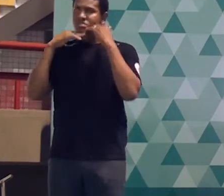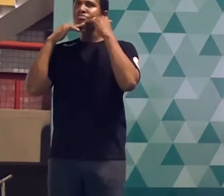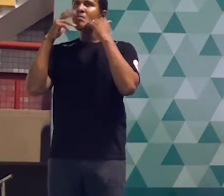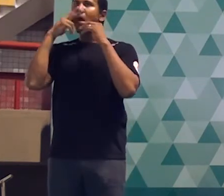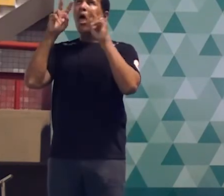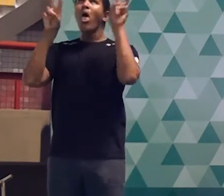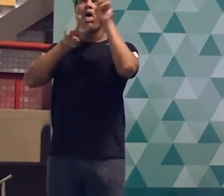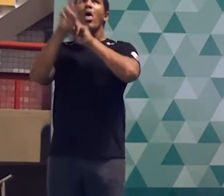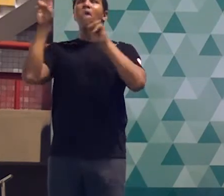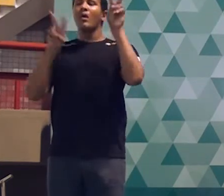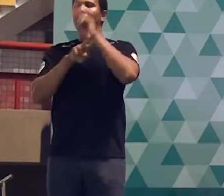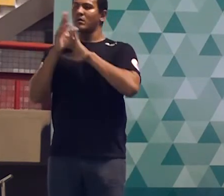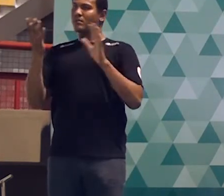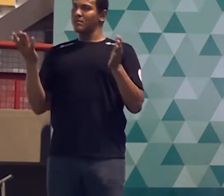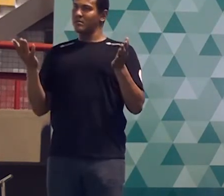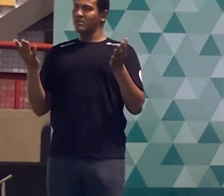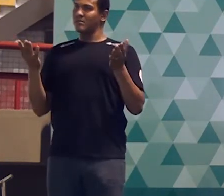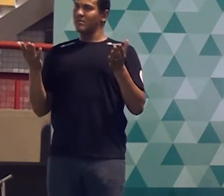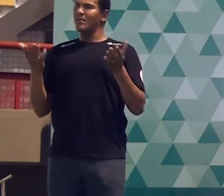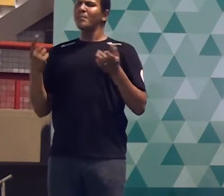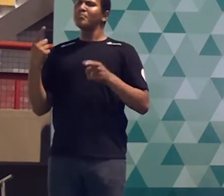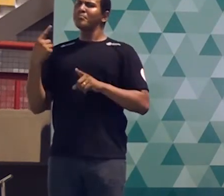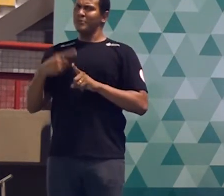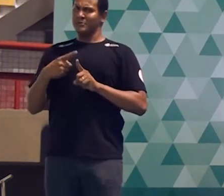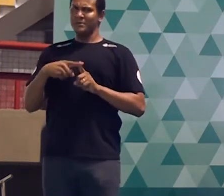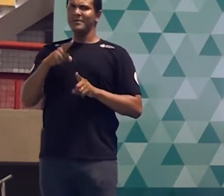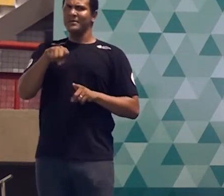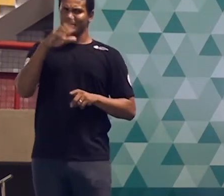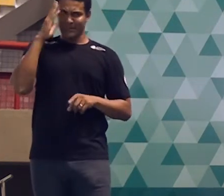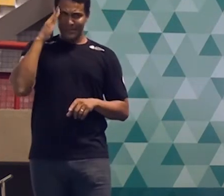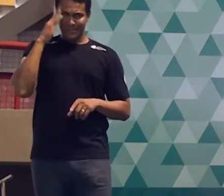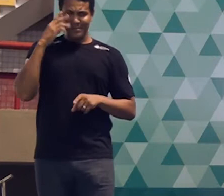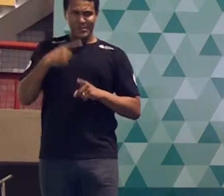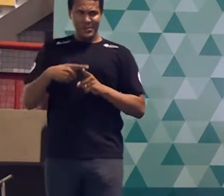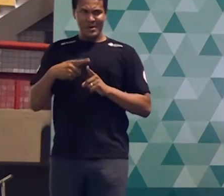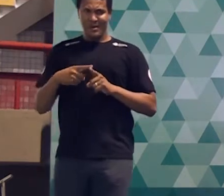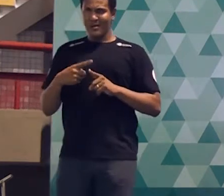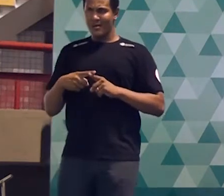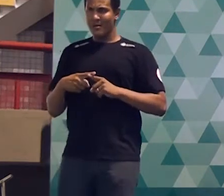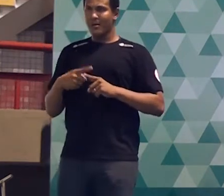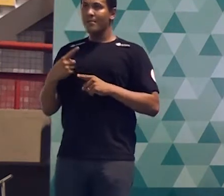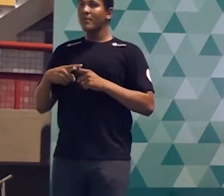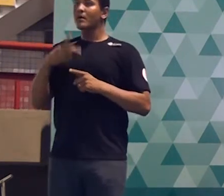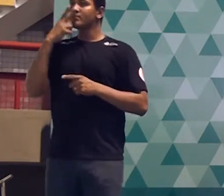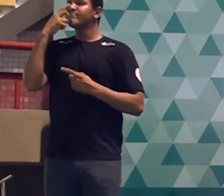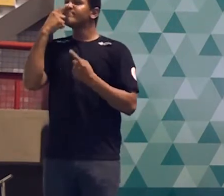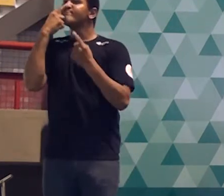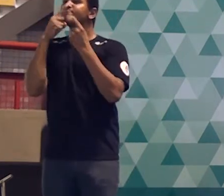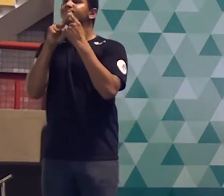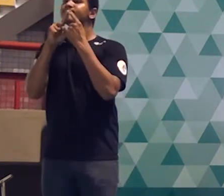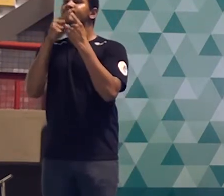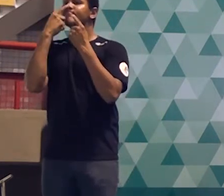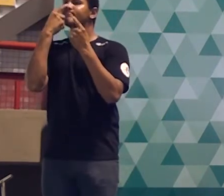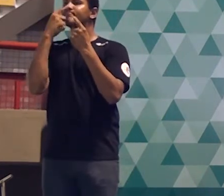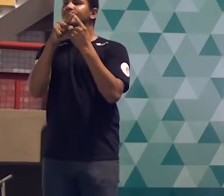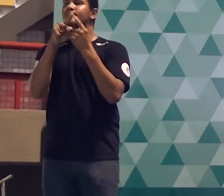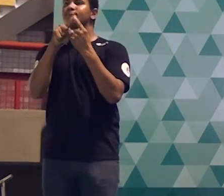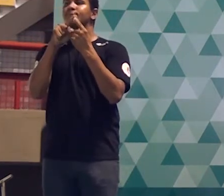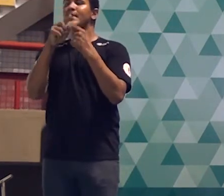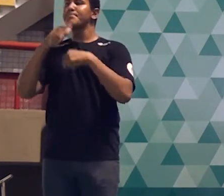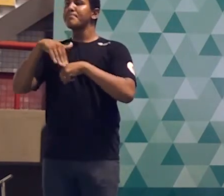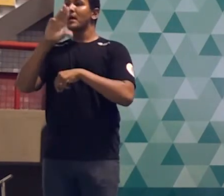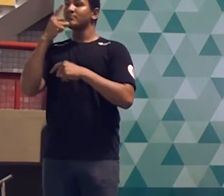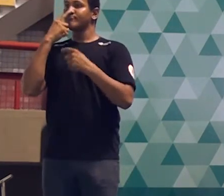cima. Por que é desse jeito, vocês sabem? Porque tem mais intimidade. As